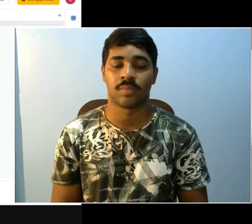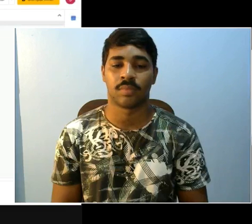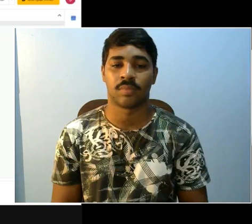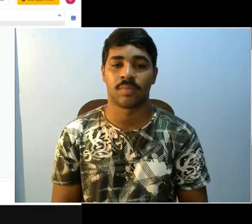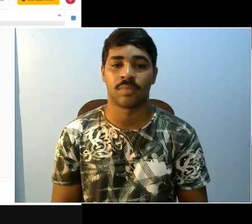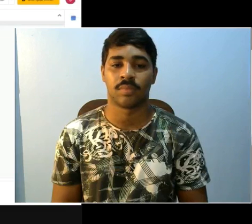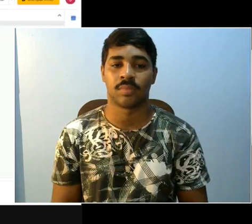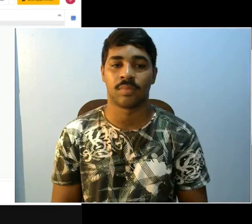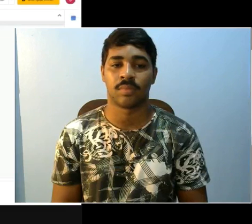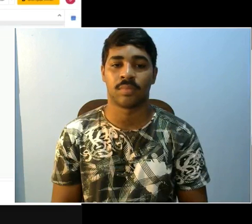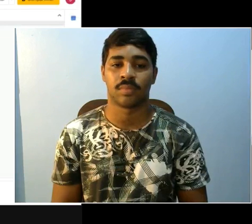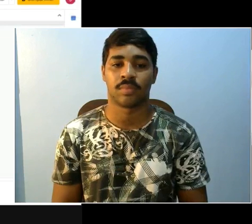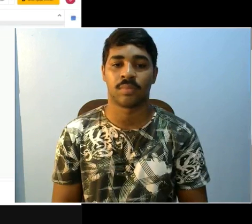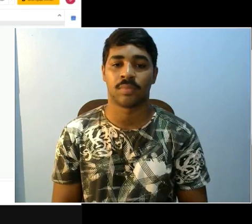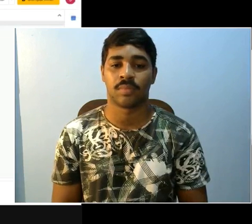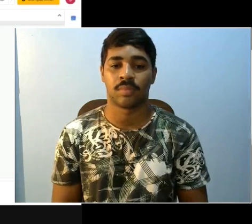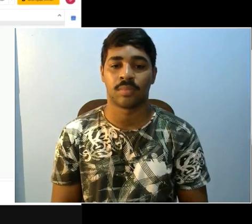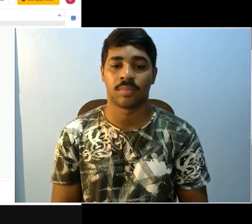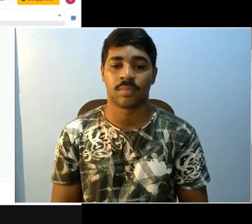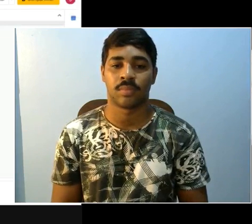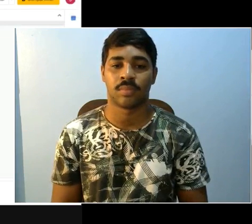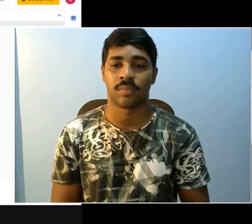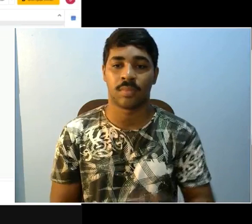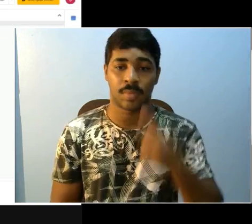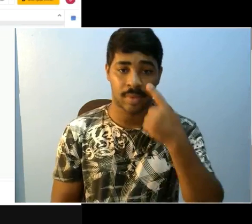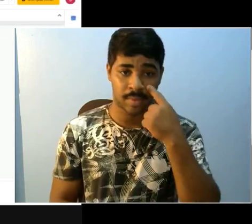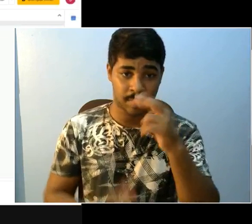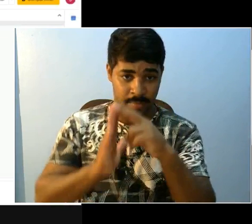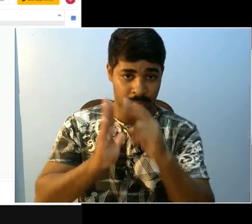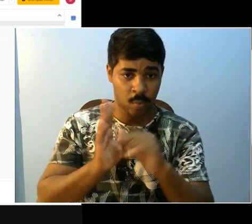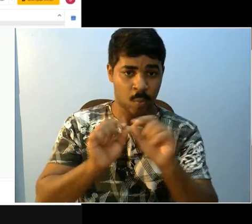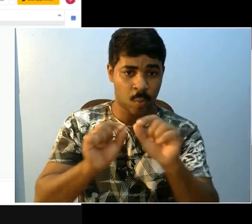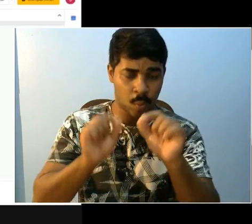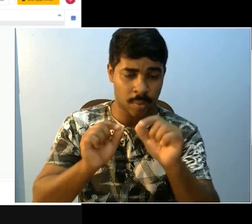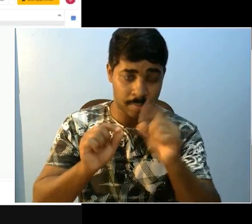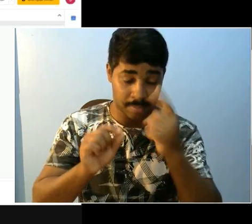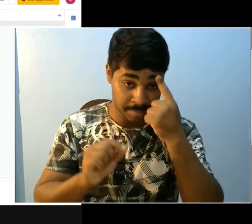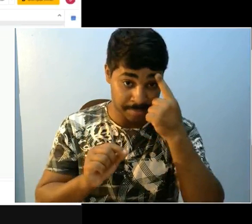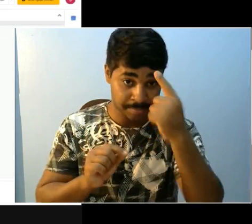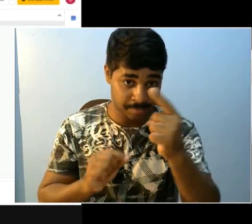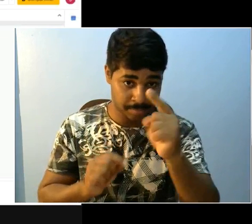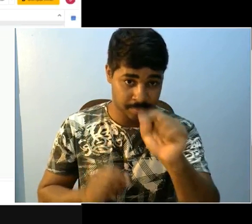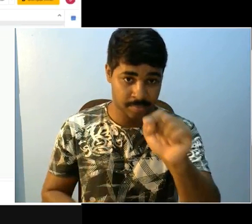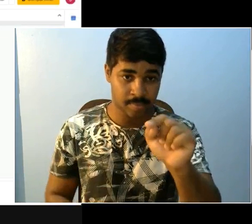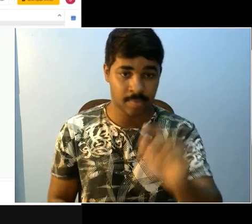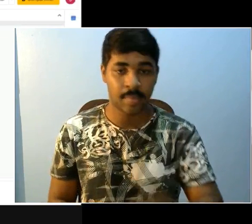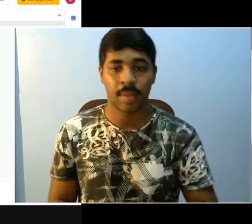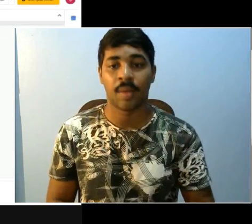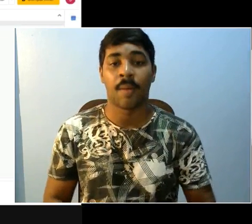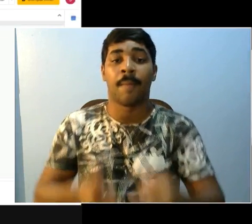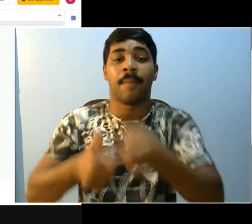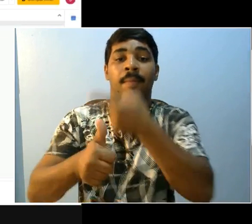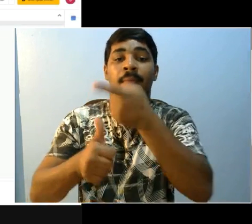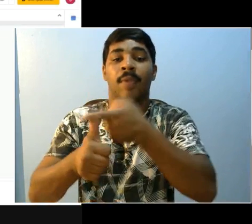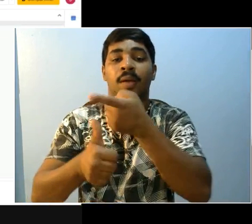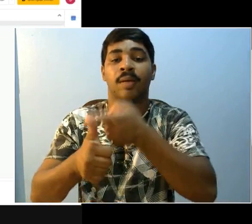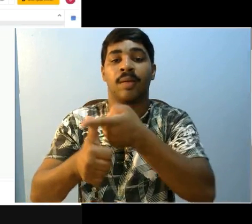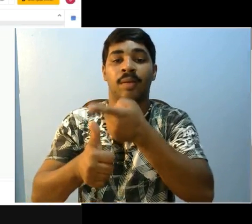Aí, qual que é a regra? Fala para ela assim, a regra que eu aconselho. Acha primeiro